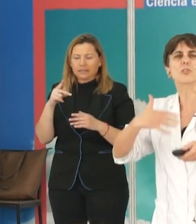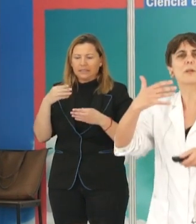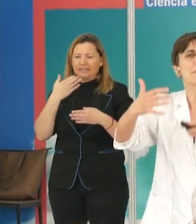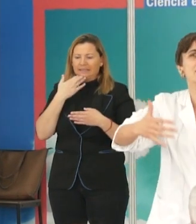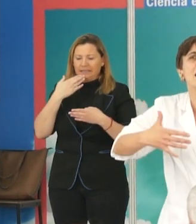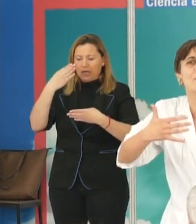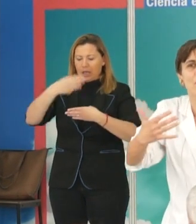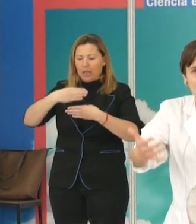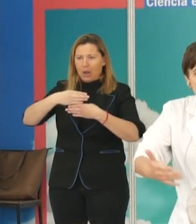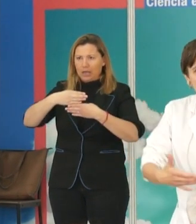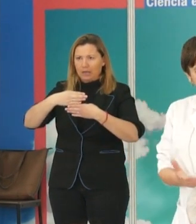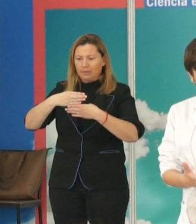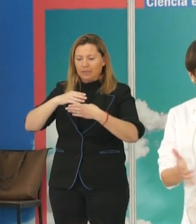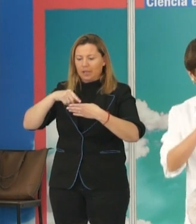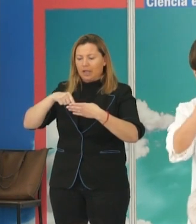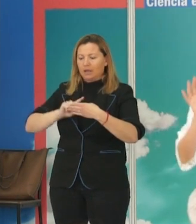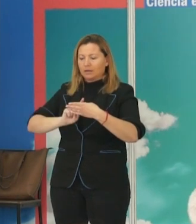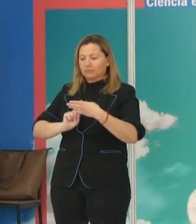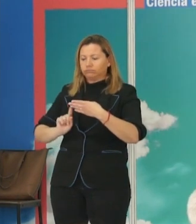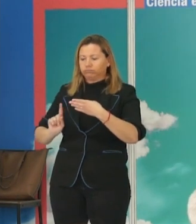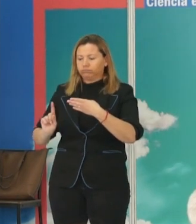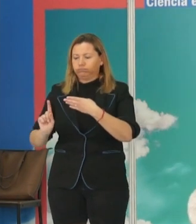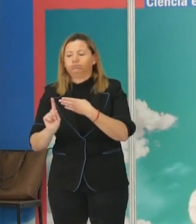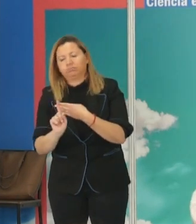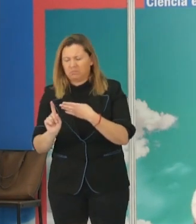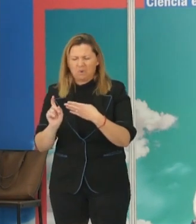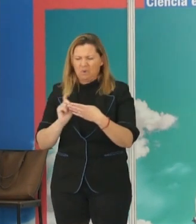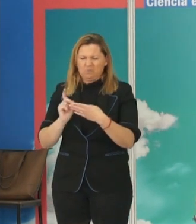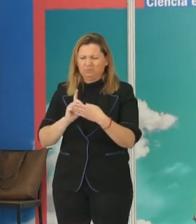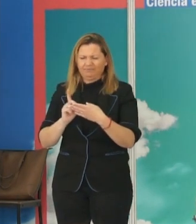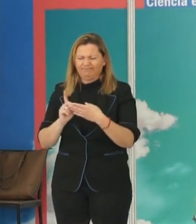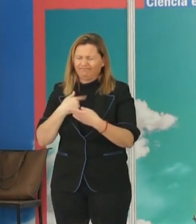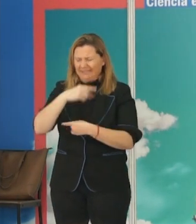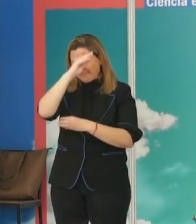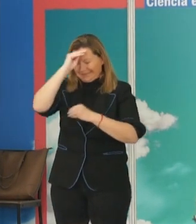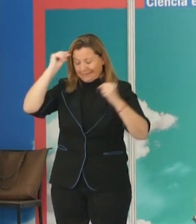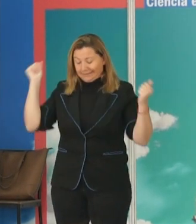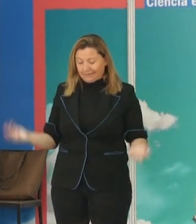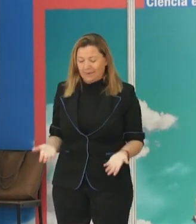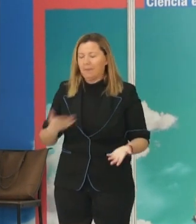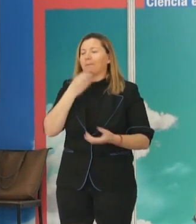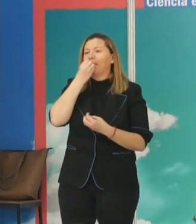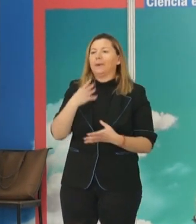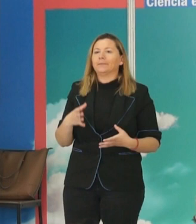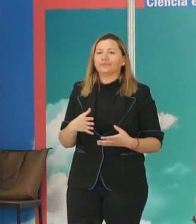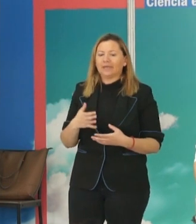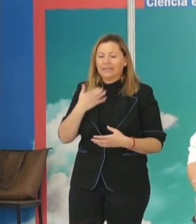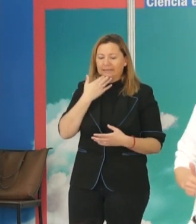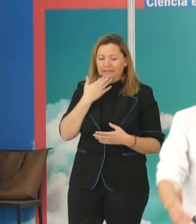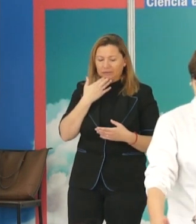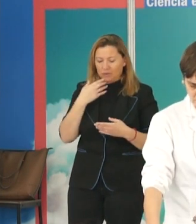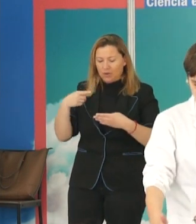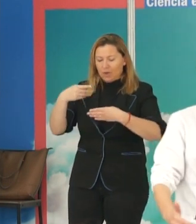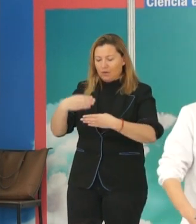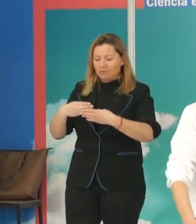no los sobrepasamos o algo así. Era, no lo recuerdo con literalidad. Pero esa era la historia. Que si yo no paso de